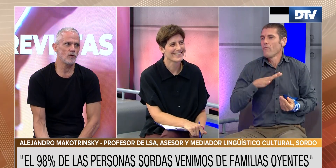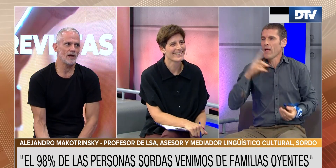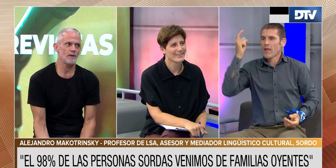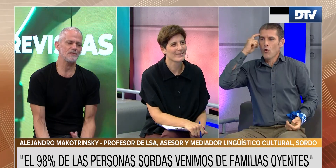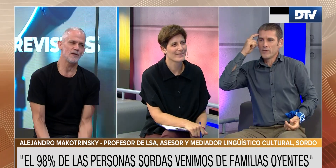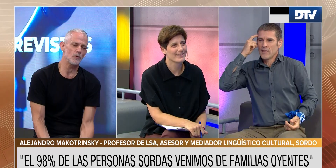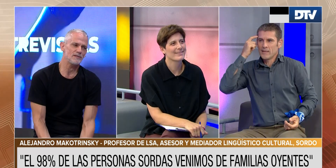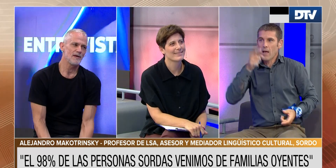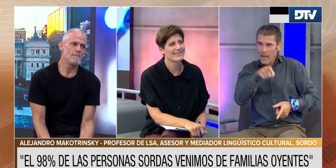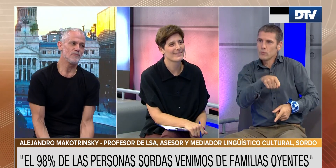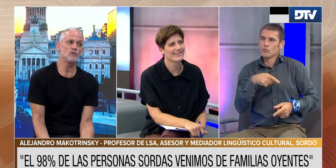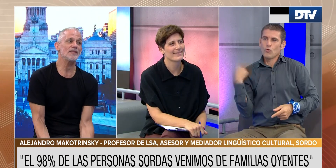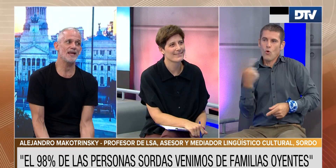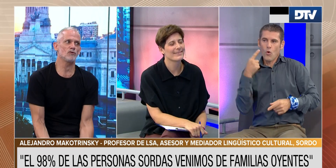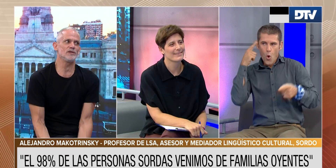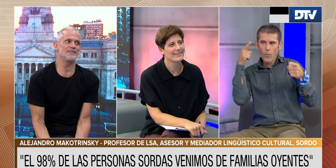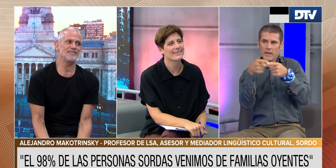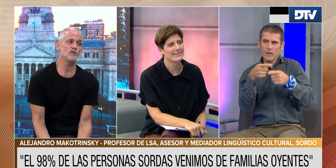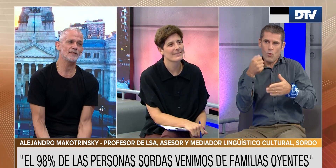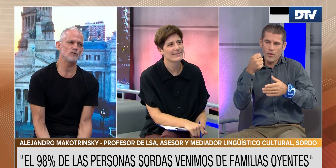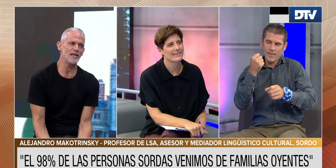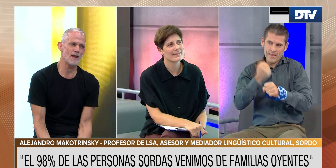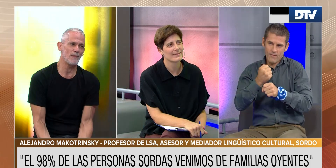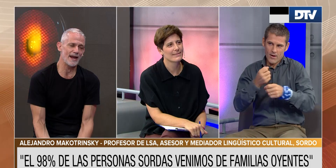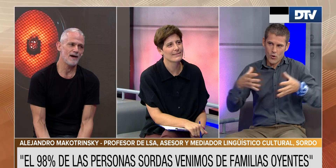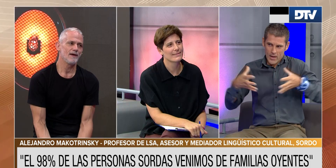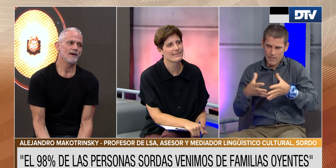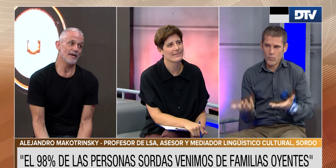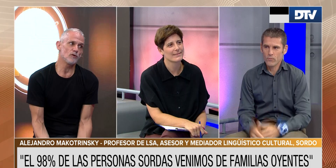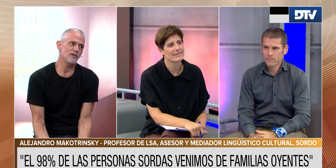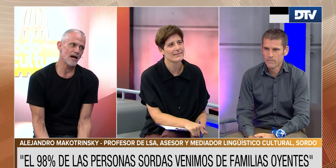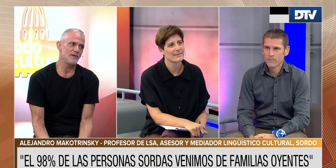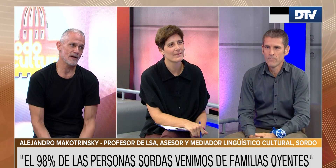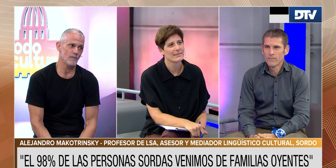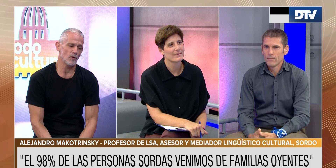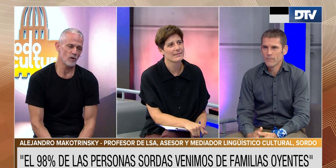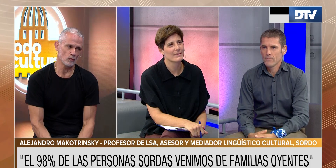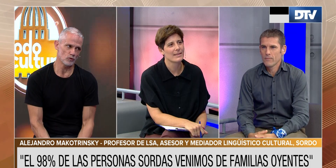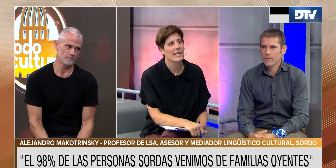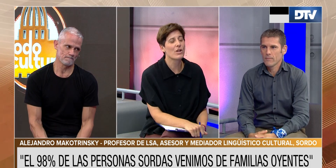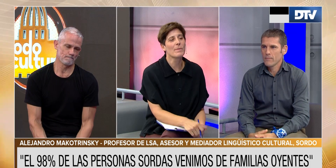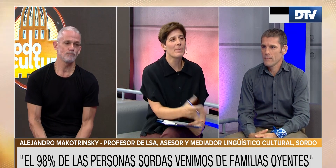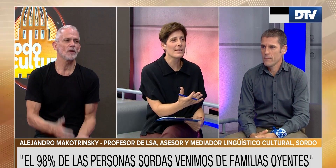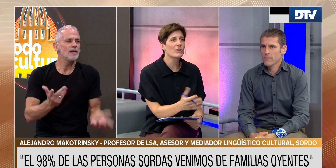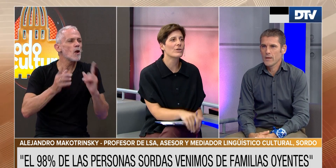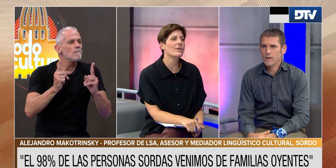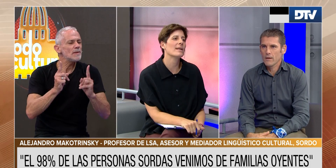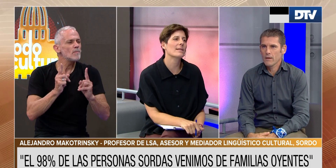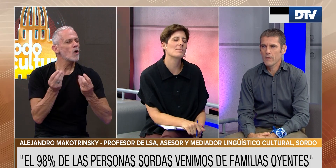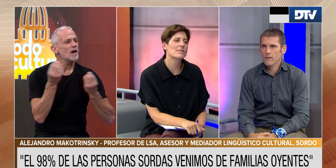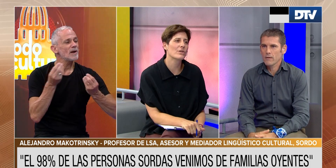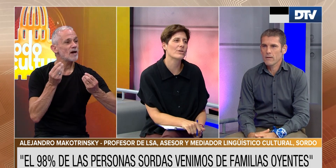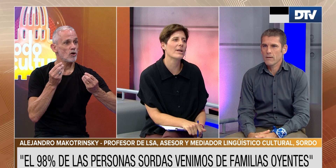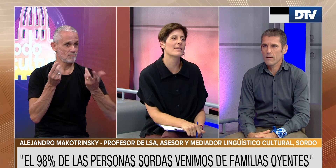¿para qué poner una rampa si después no está la concientización actitudinal para que no se tape esa rampa con un auto? Y lo mismo pasa con